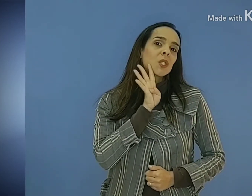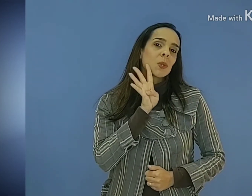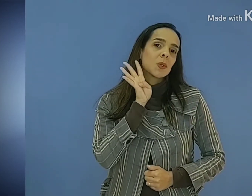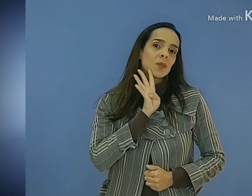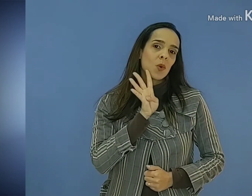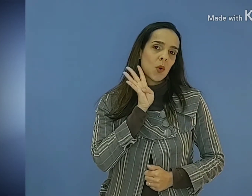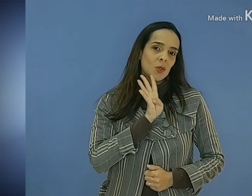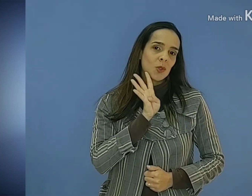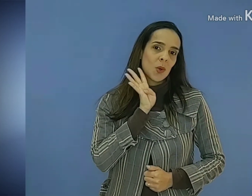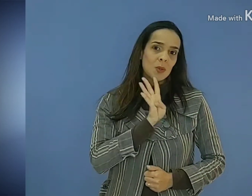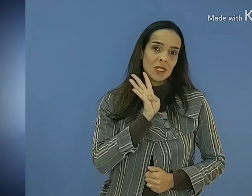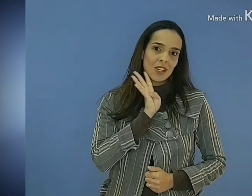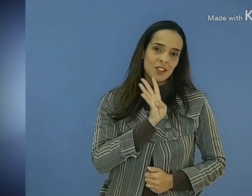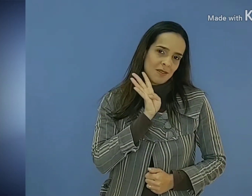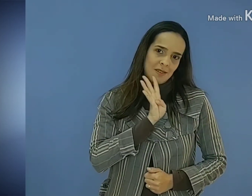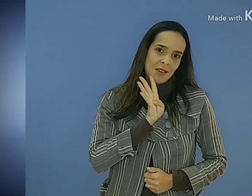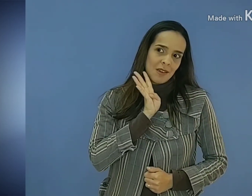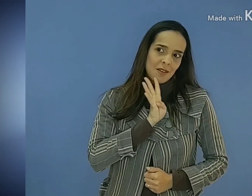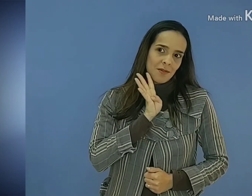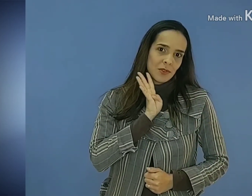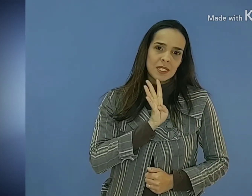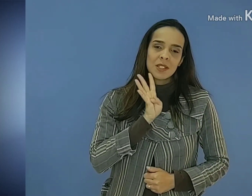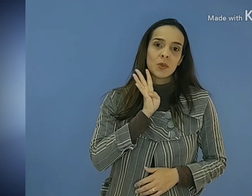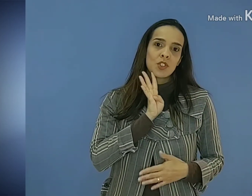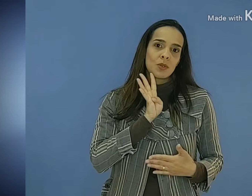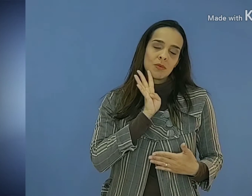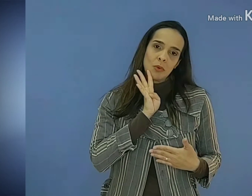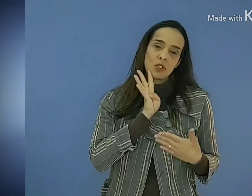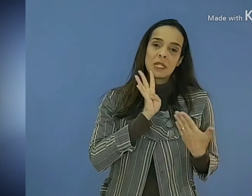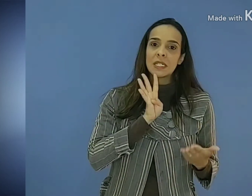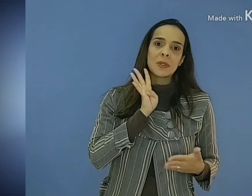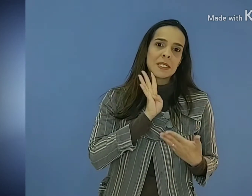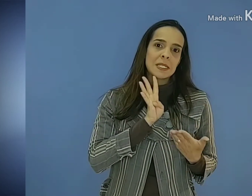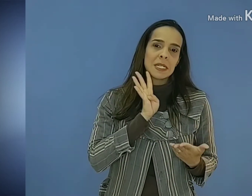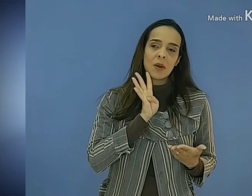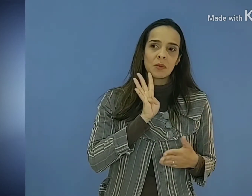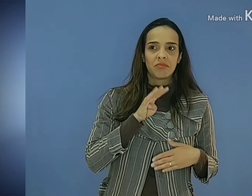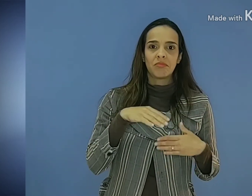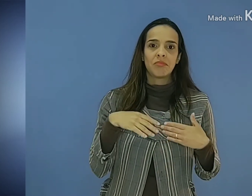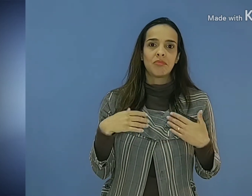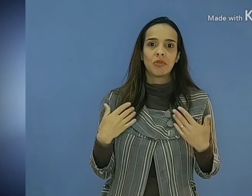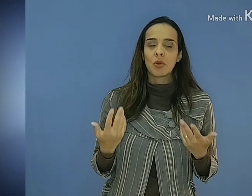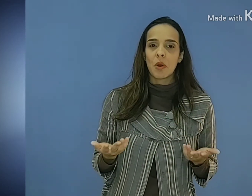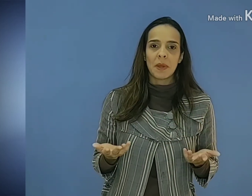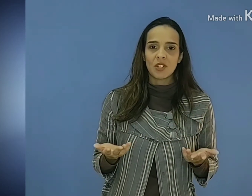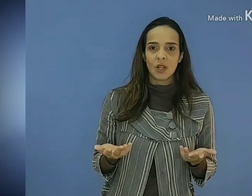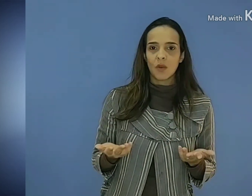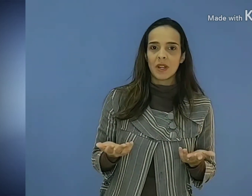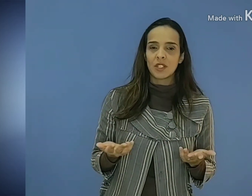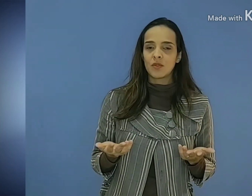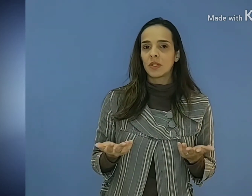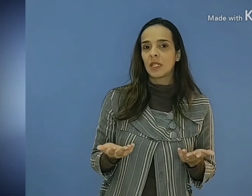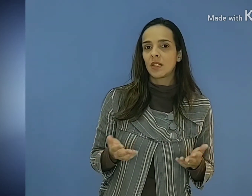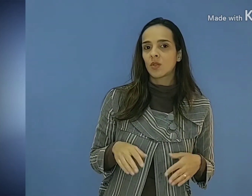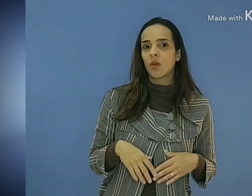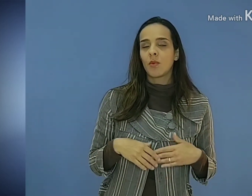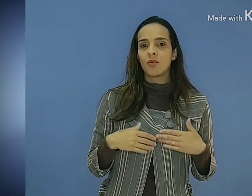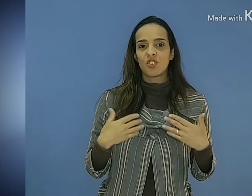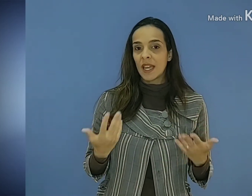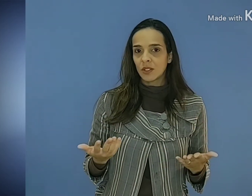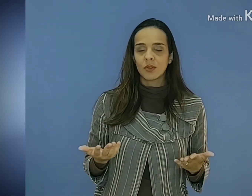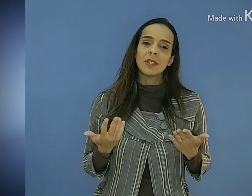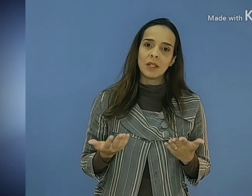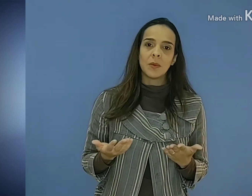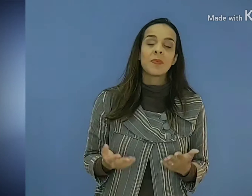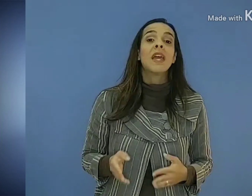fazendo isso no rosto. Ou seja, vocês utilizam esse sinal normalmente na conversa de vocês como